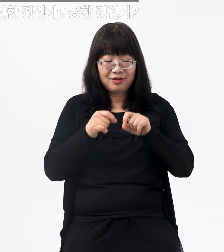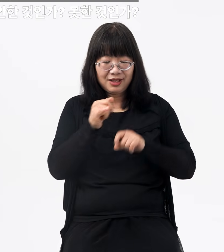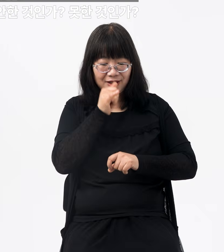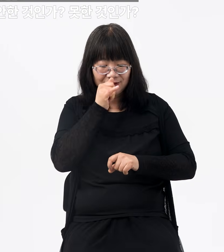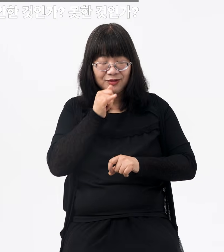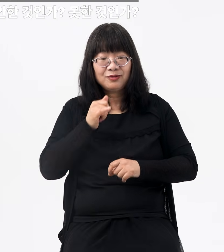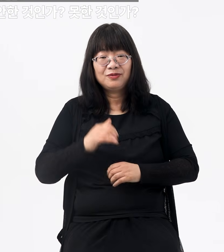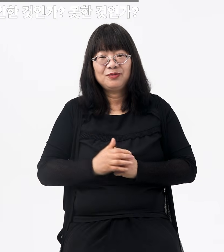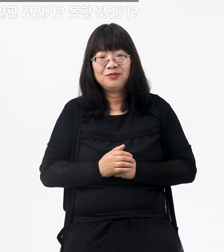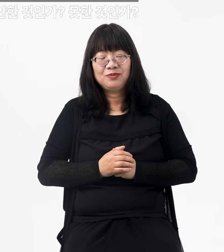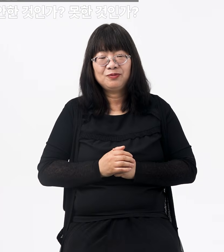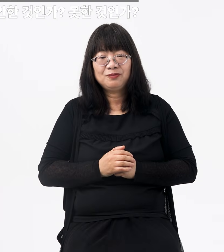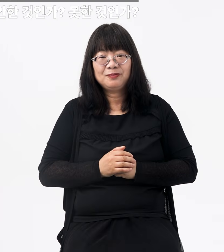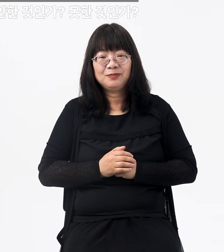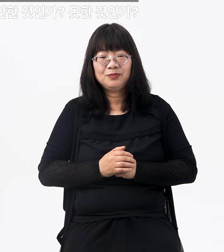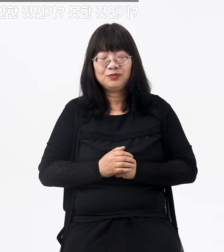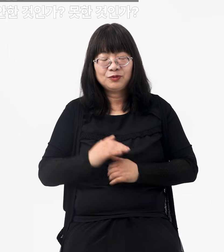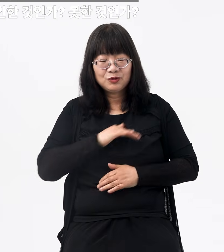우리의